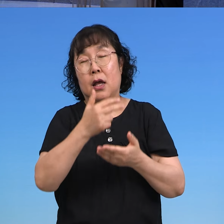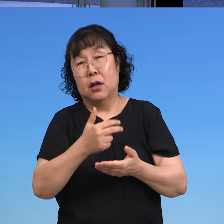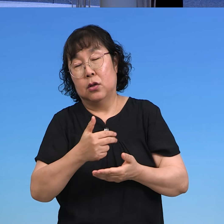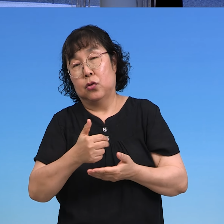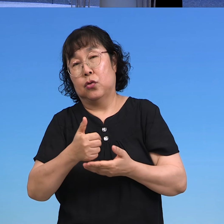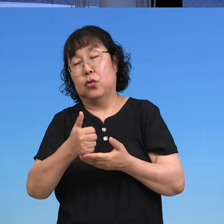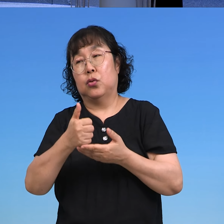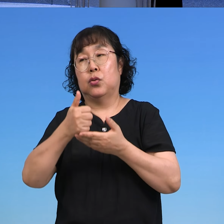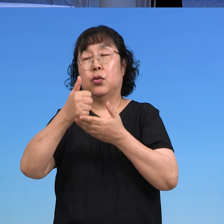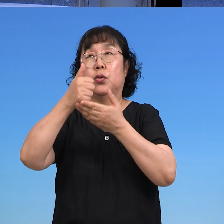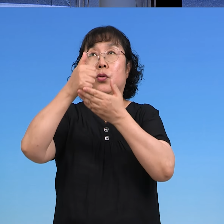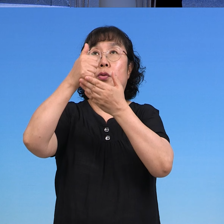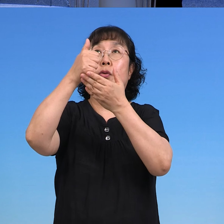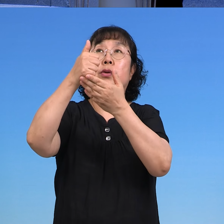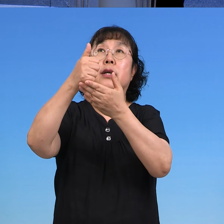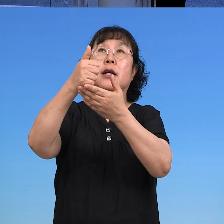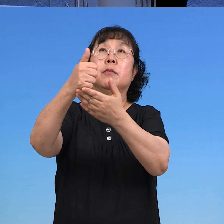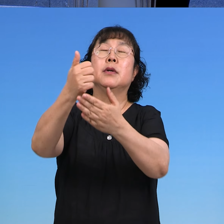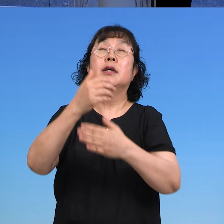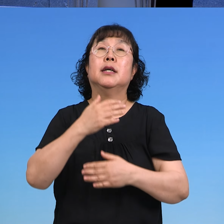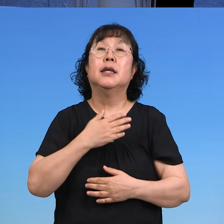주님은 나의 소망.